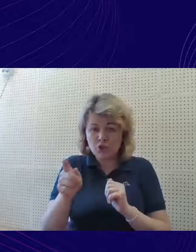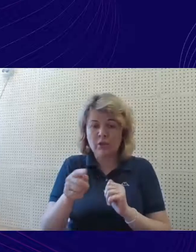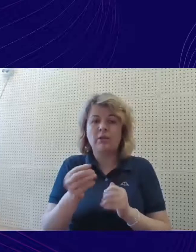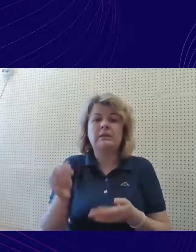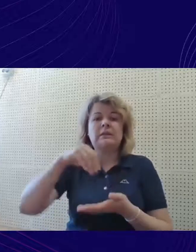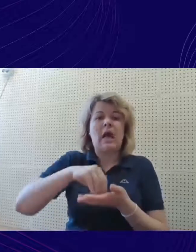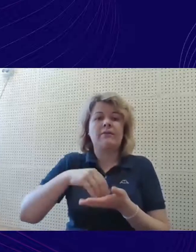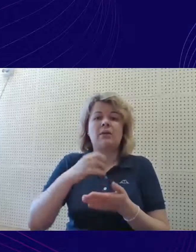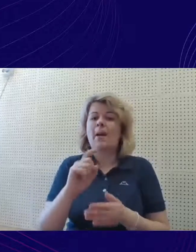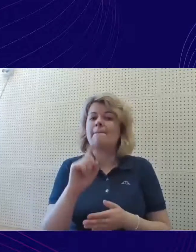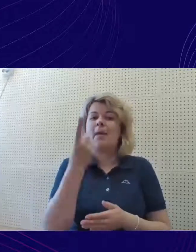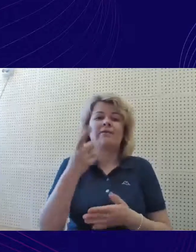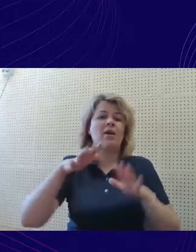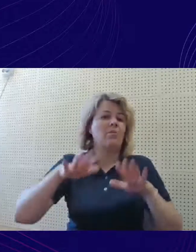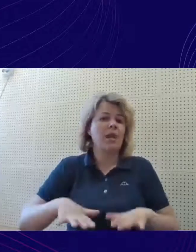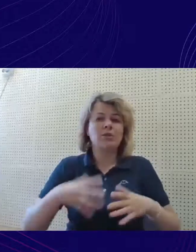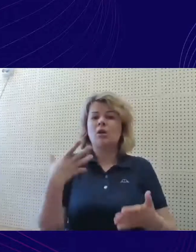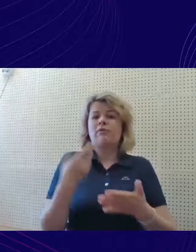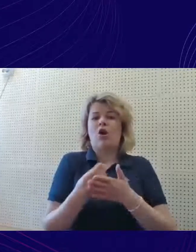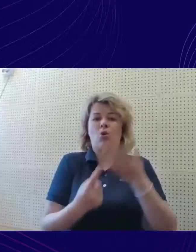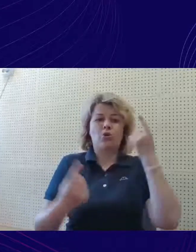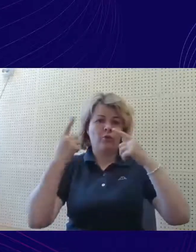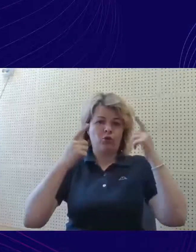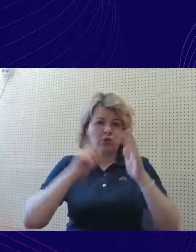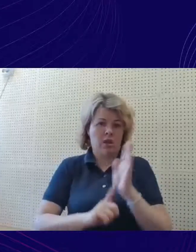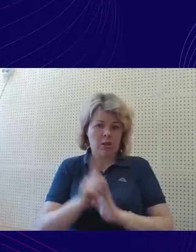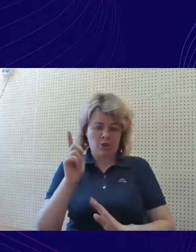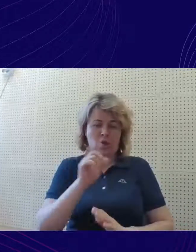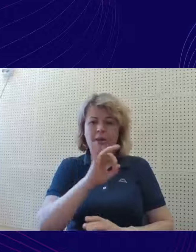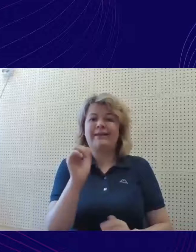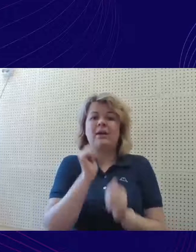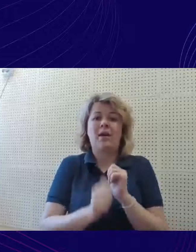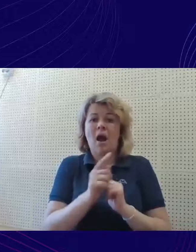начало. И каждый из них старается доказать, что